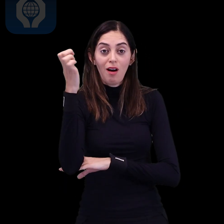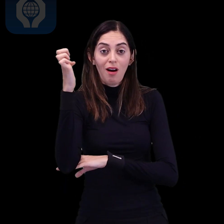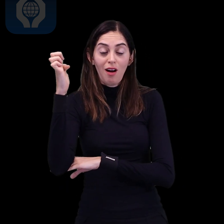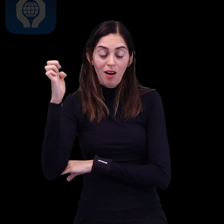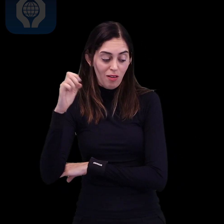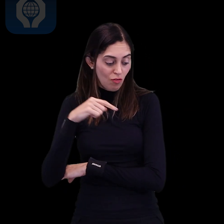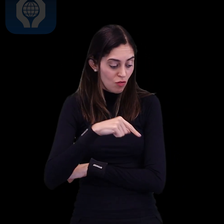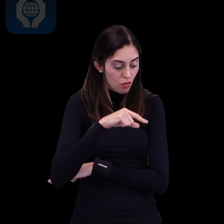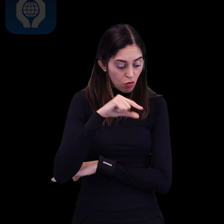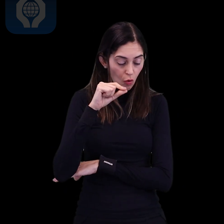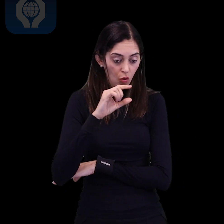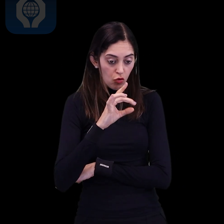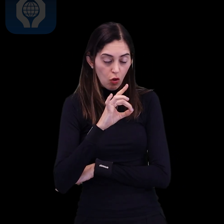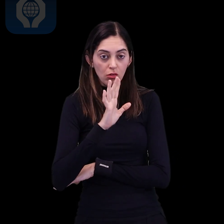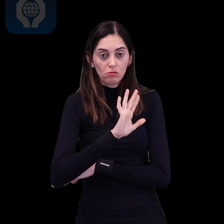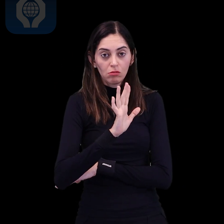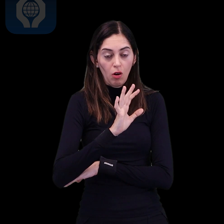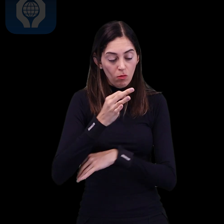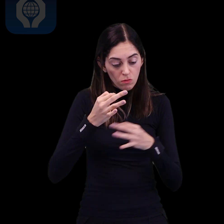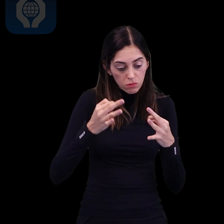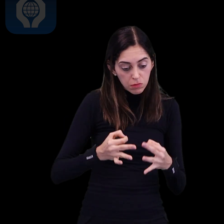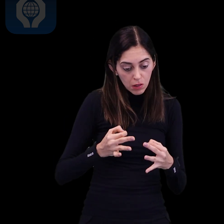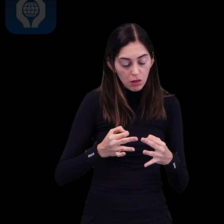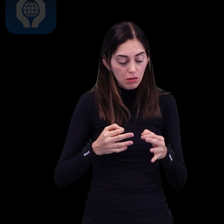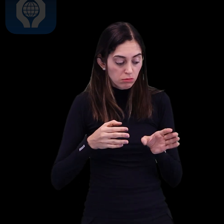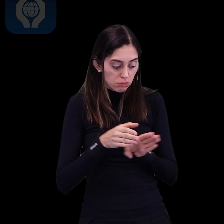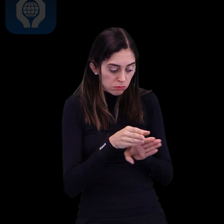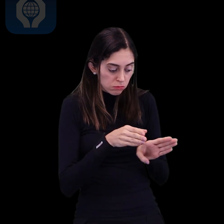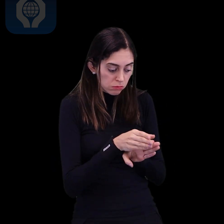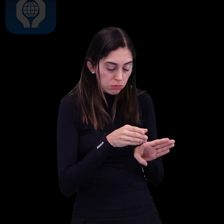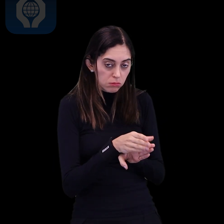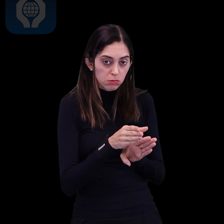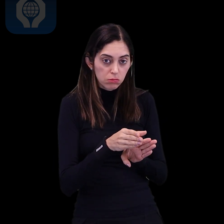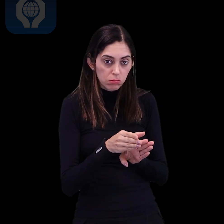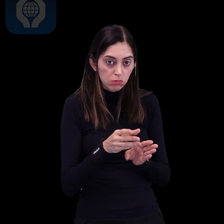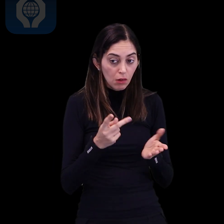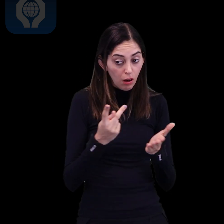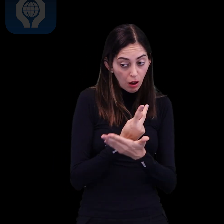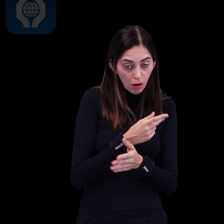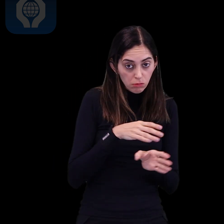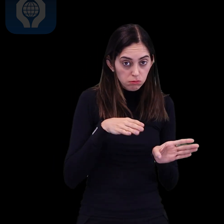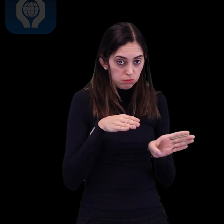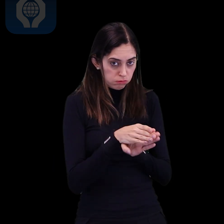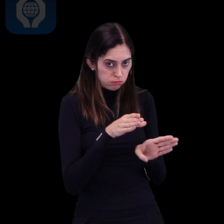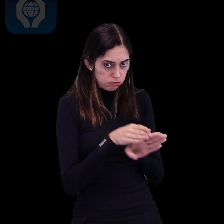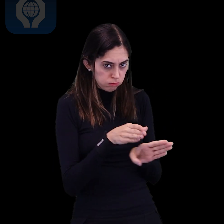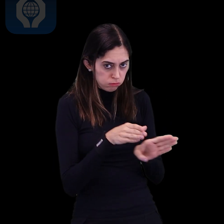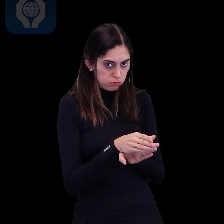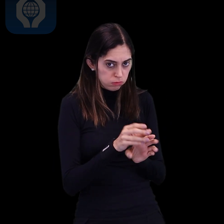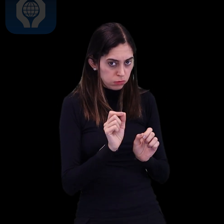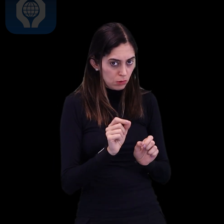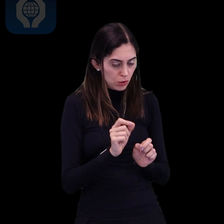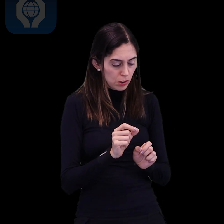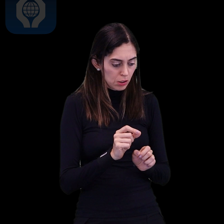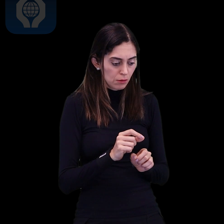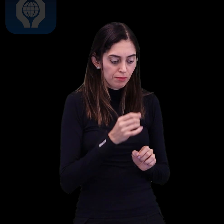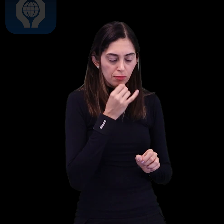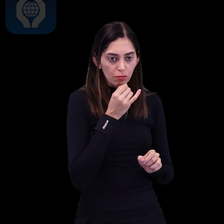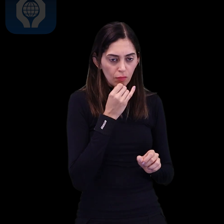que ele escolhesse sozinho o que era certo e o que era errado. Deus falou a Adão o que não deveria